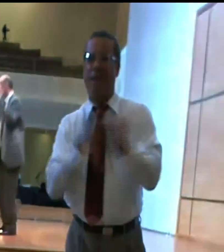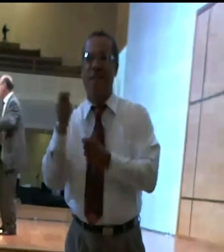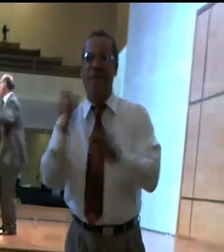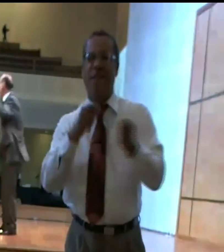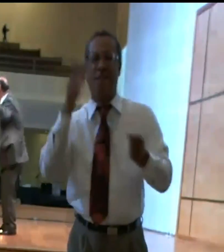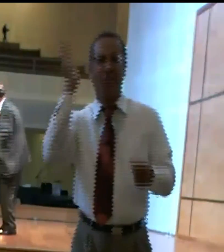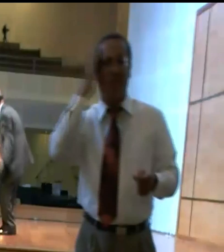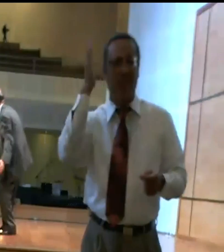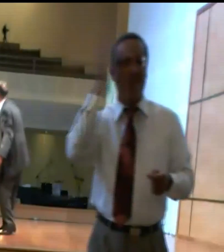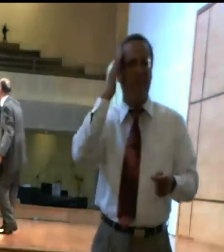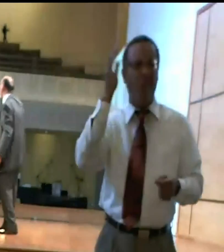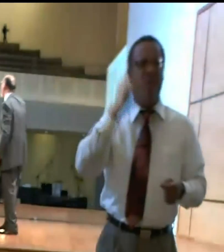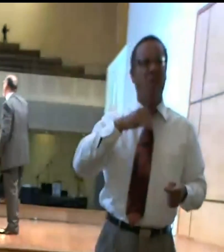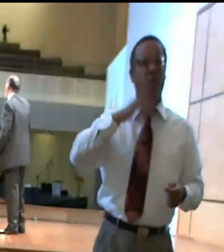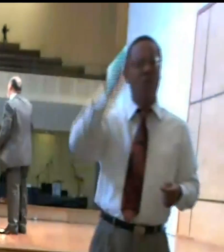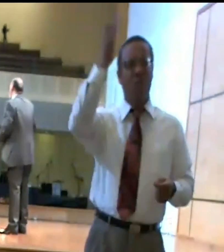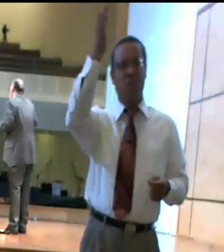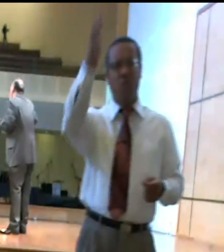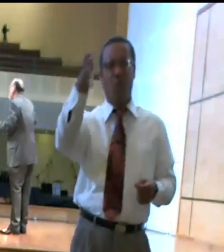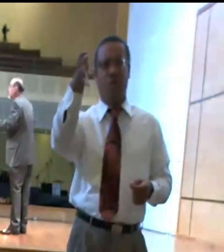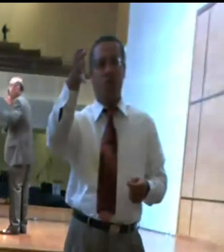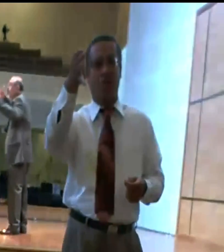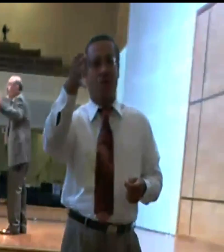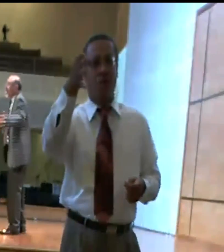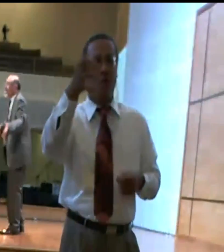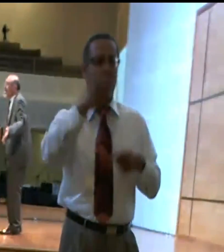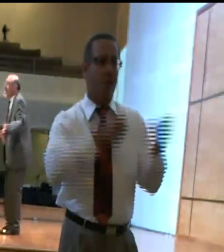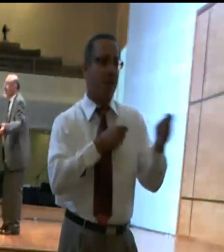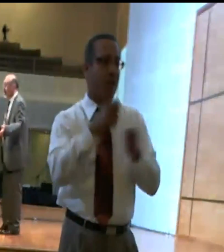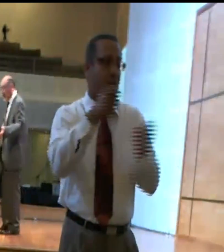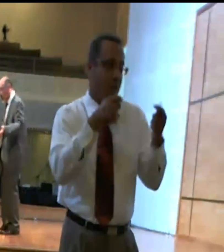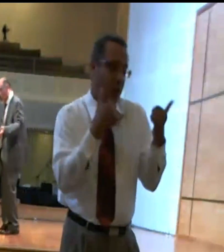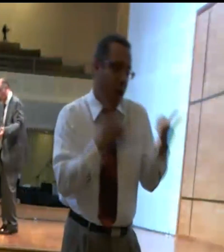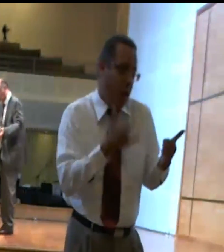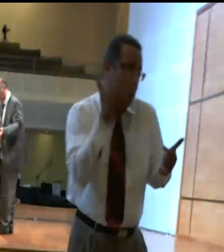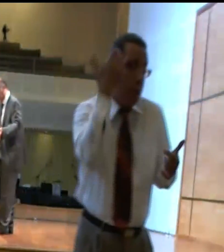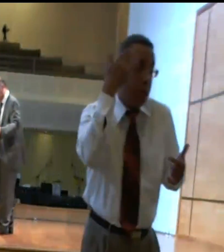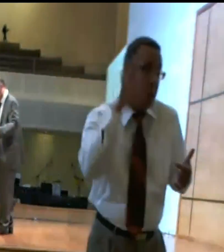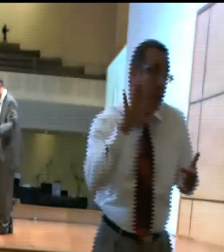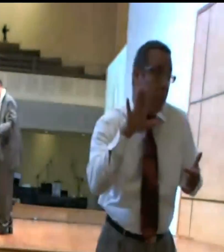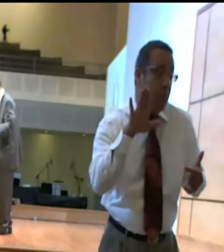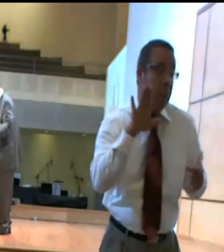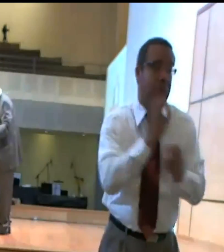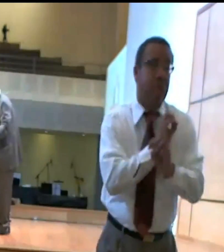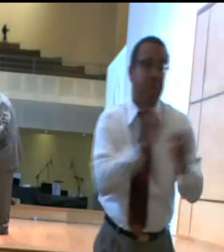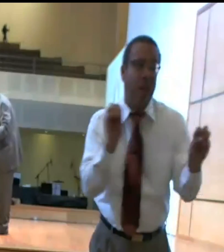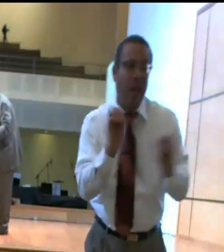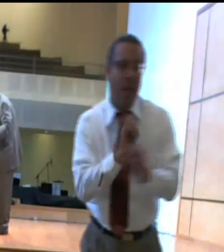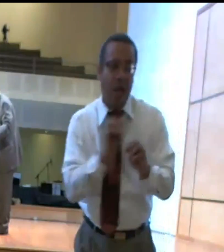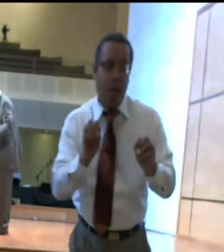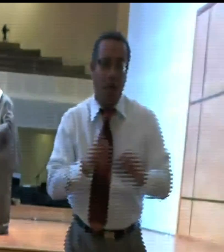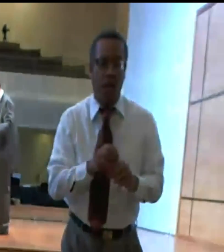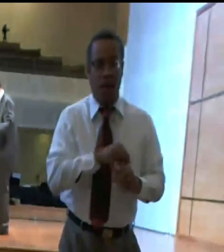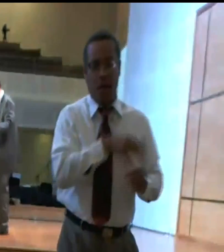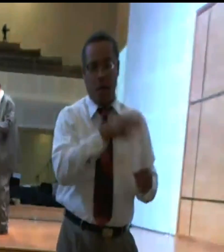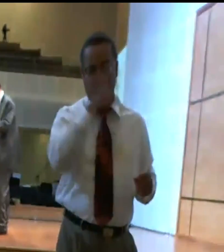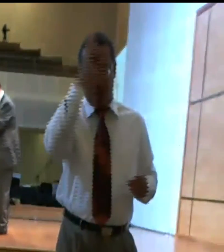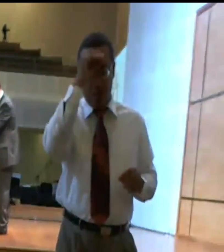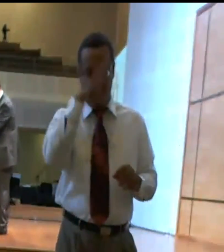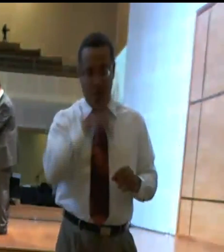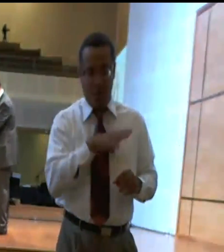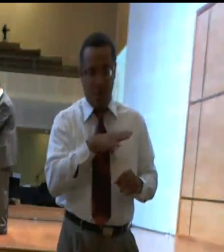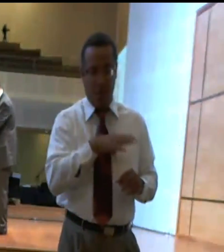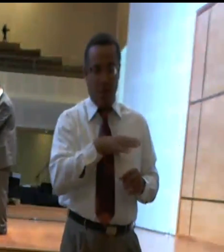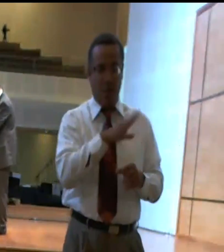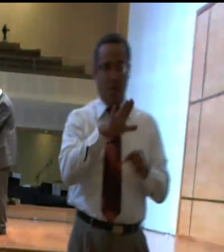no conocemos el futuro. De hecho, tampoco tenemos control sobre el presente. Versículo 8. no hay hombre que tenga